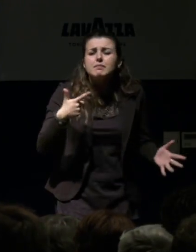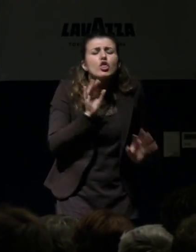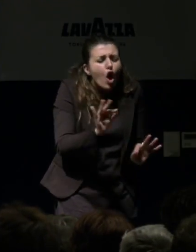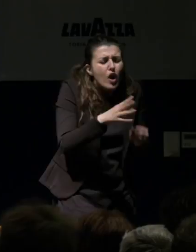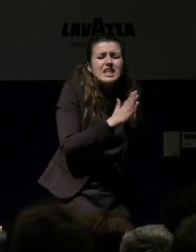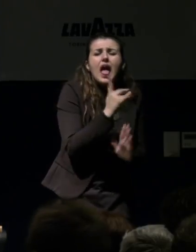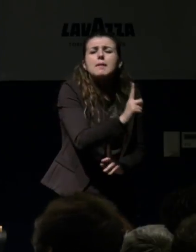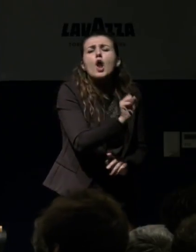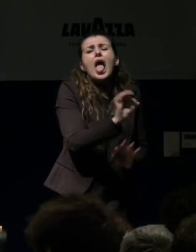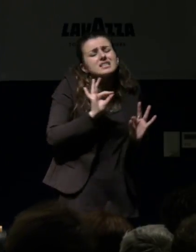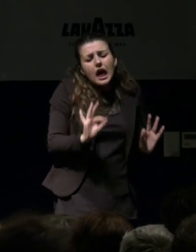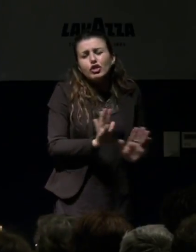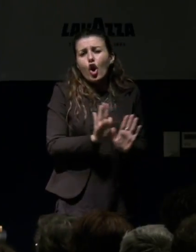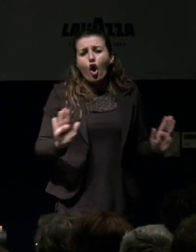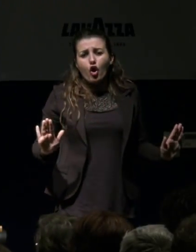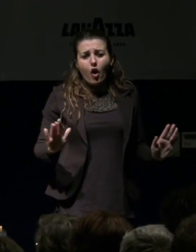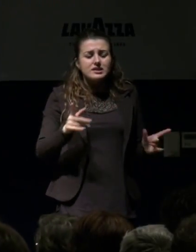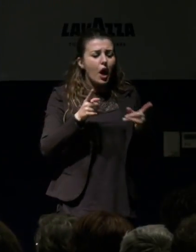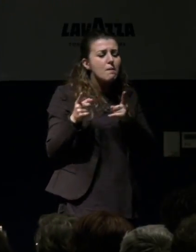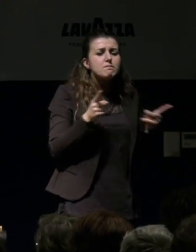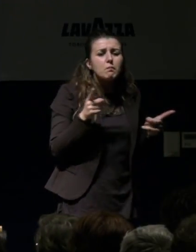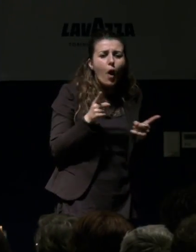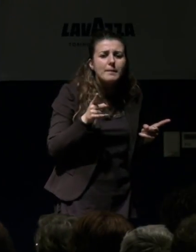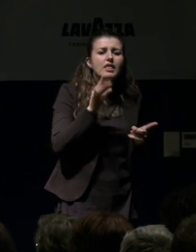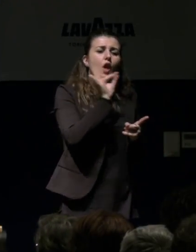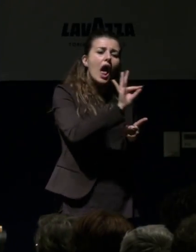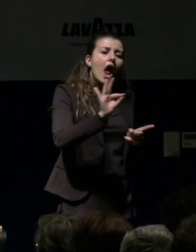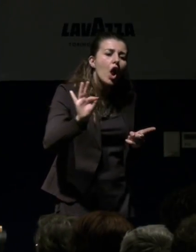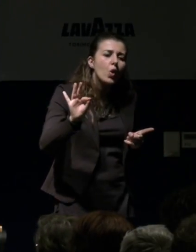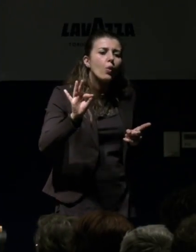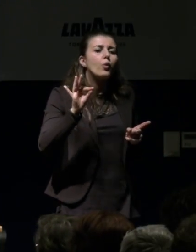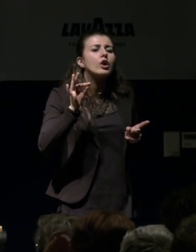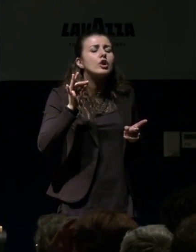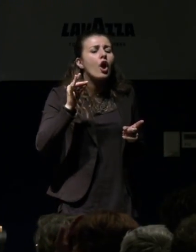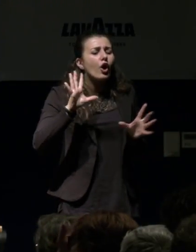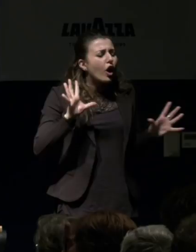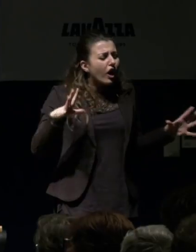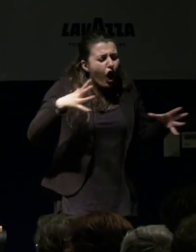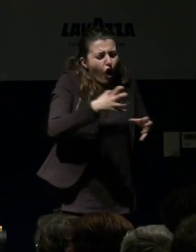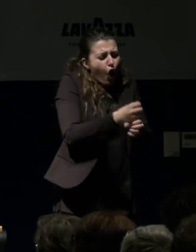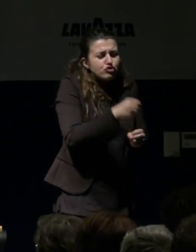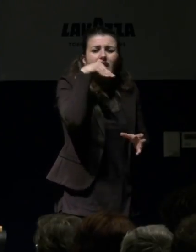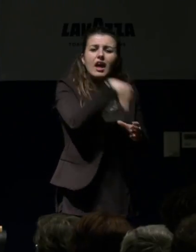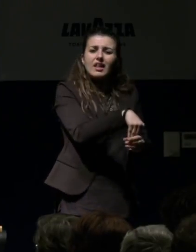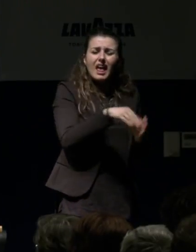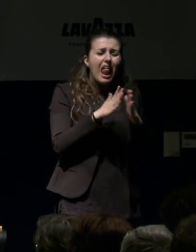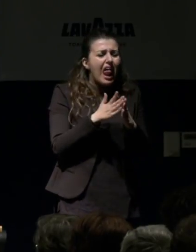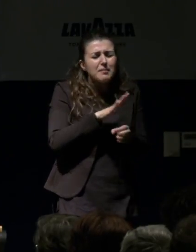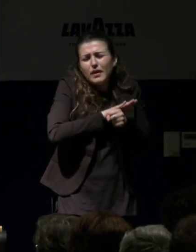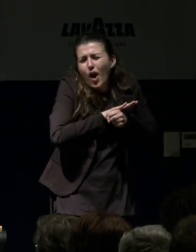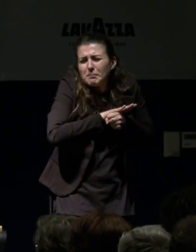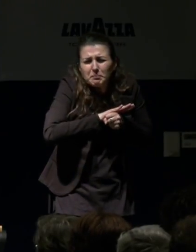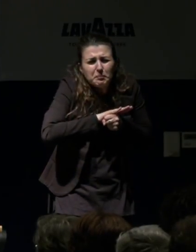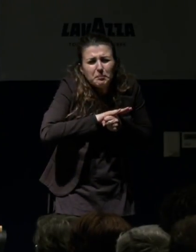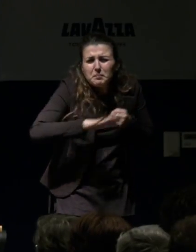d'alessandro sono fatte di momenti in cui tutto attimi in cui tutto è condensato i suoi libri sono pieni di